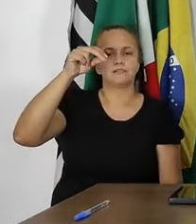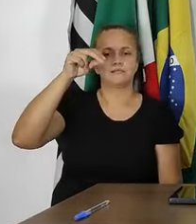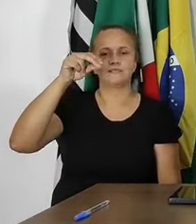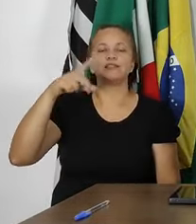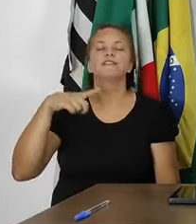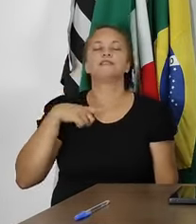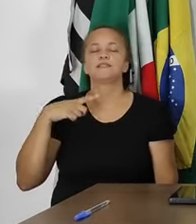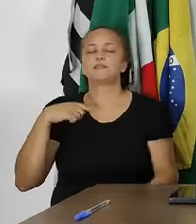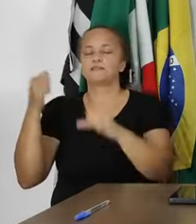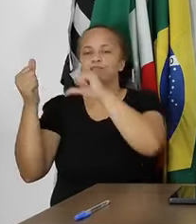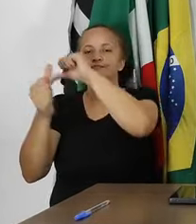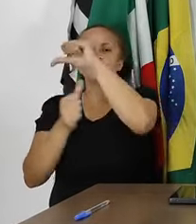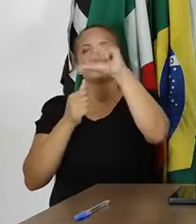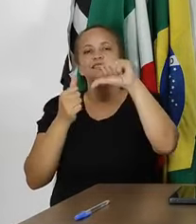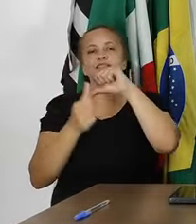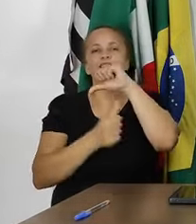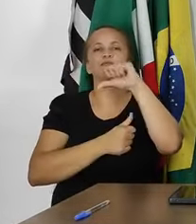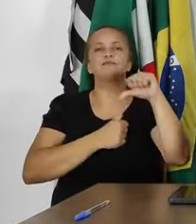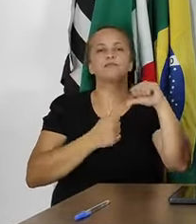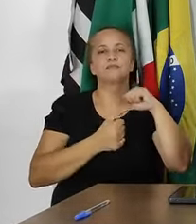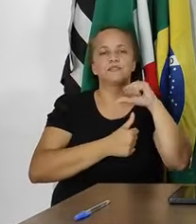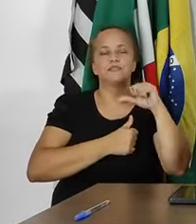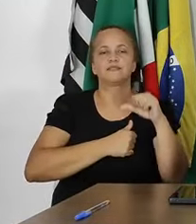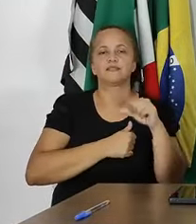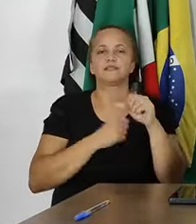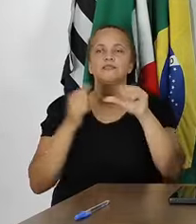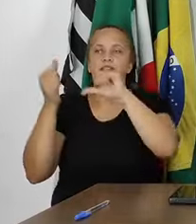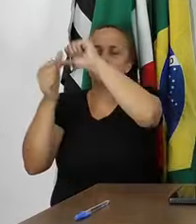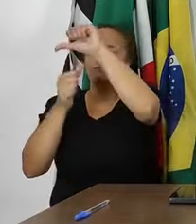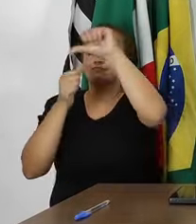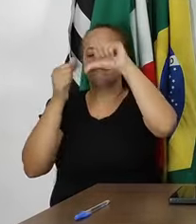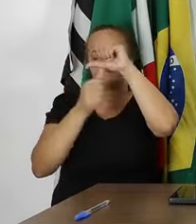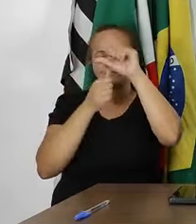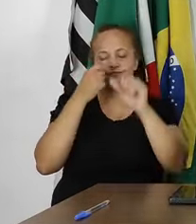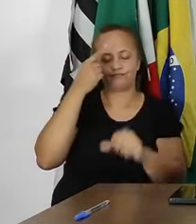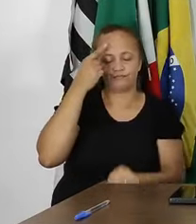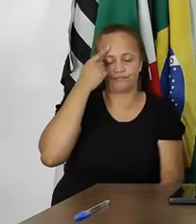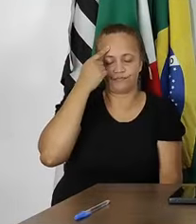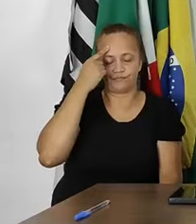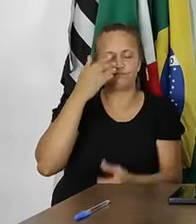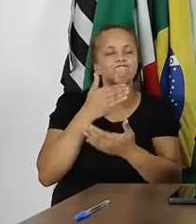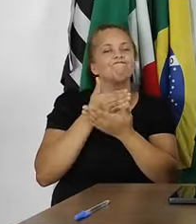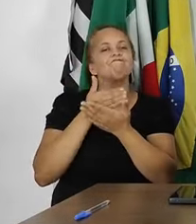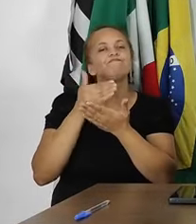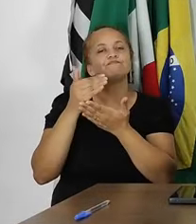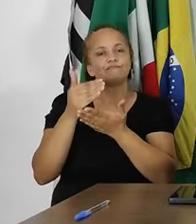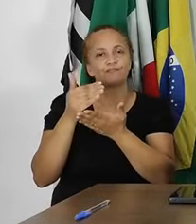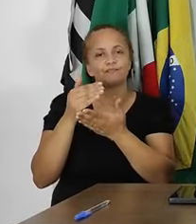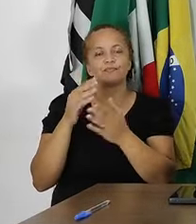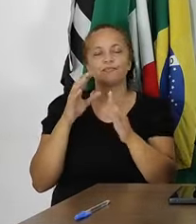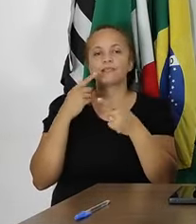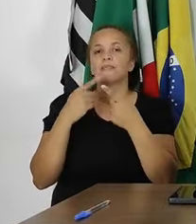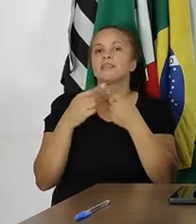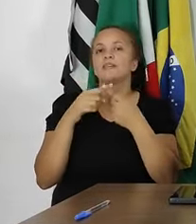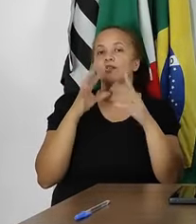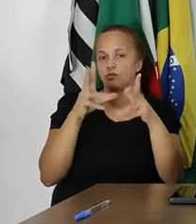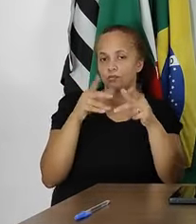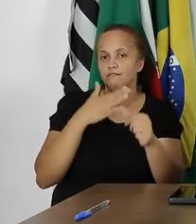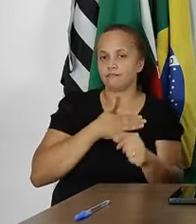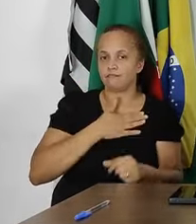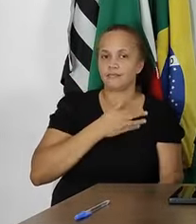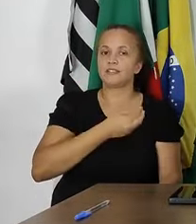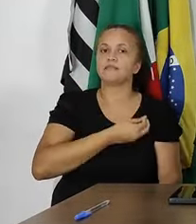transformação está operando dentro de nós, a começar pela nossa maneira de pensar. Porque tudo na minha vida e na sua vida